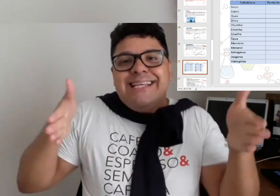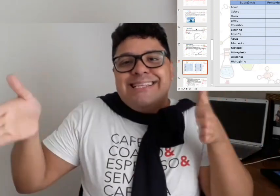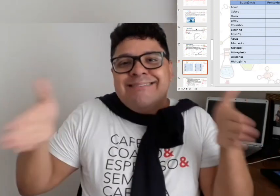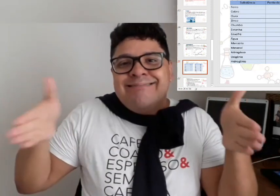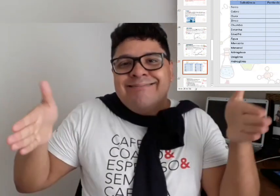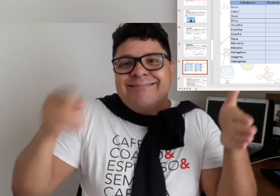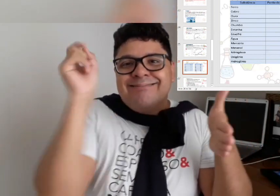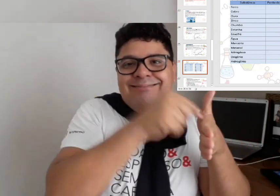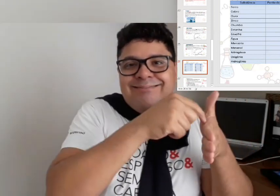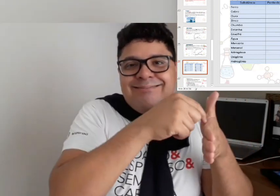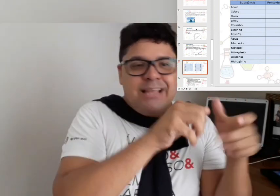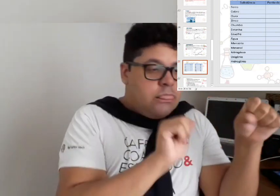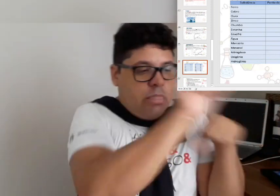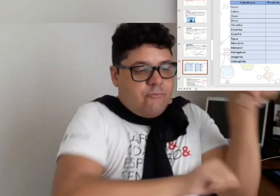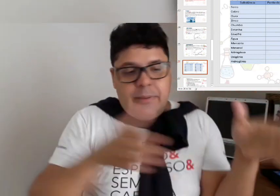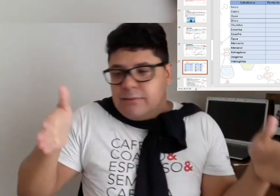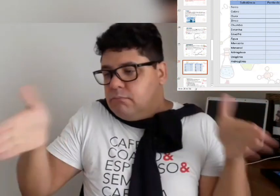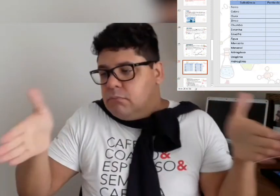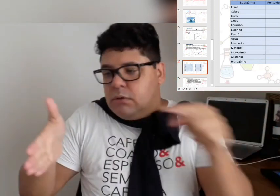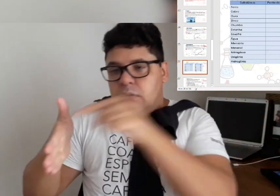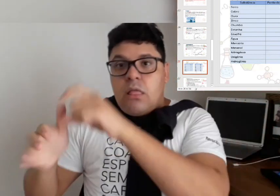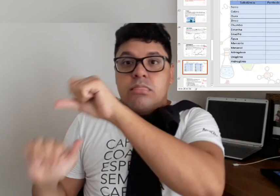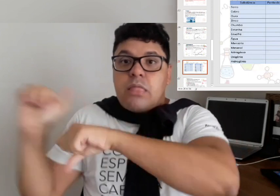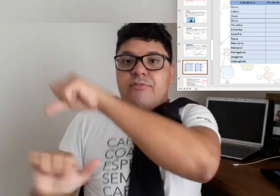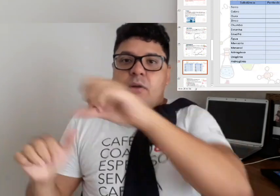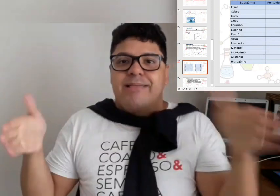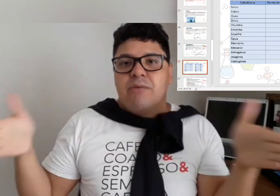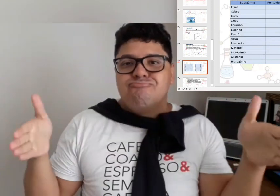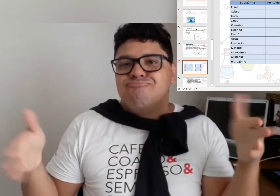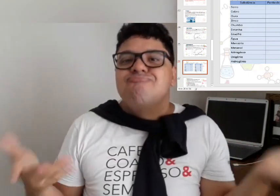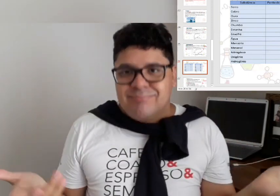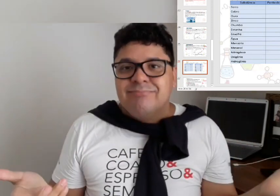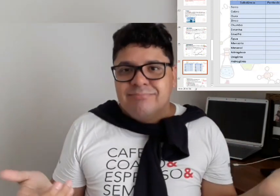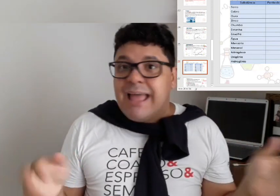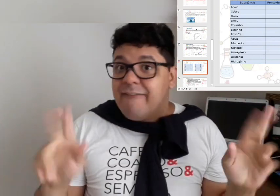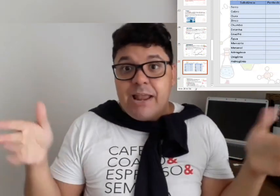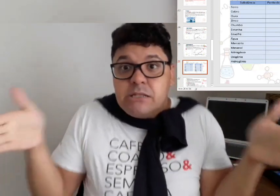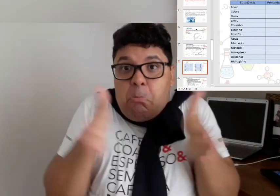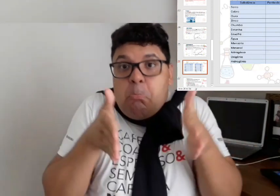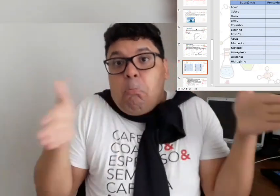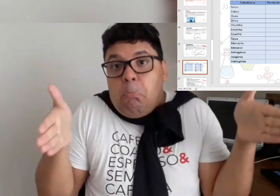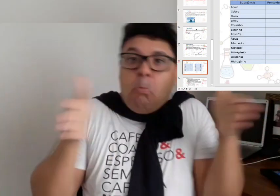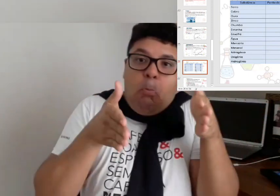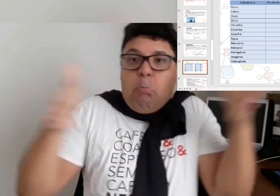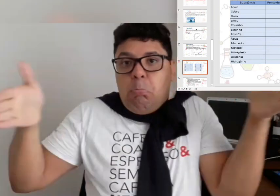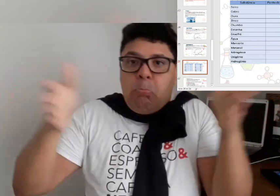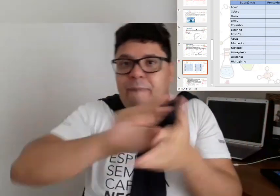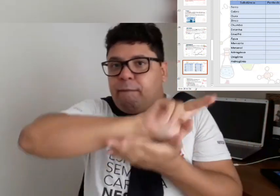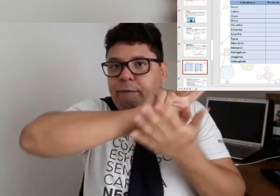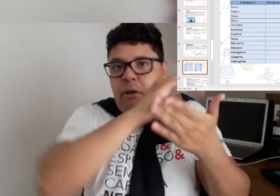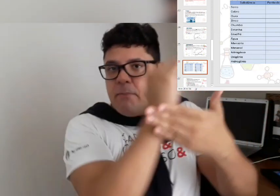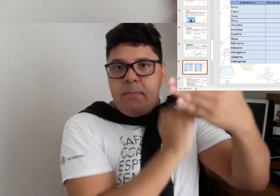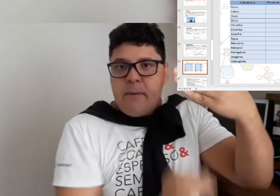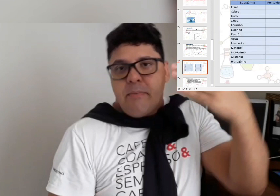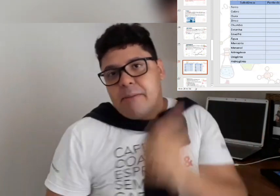que eu tenho aqui, eu posso dizer qualquer temperatura, eu posso jogar qualquer temperatura aqui, que a gente vai conseguir responder se